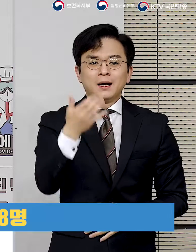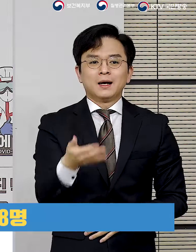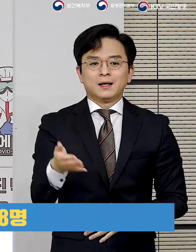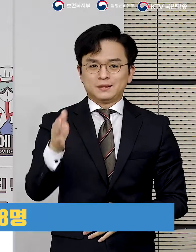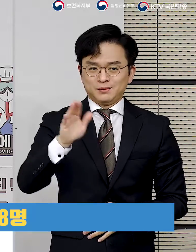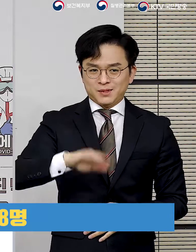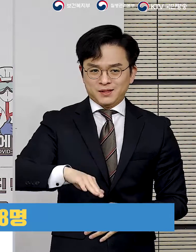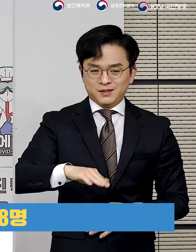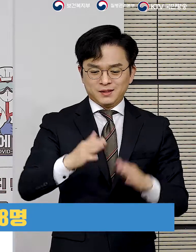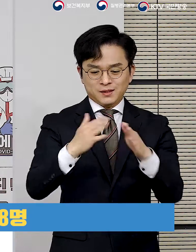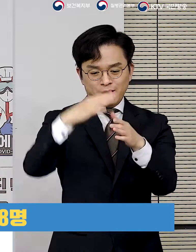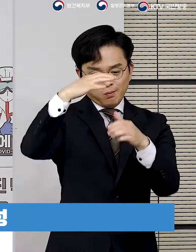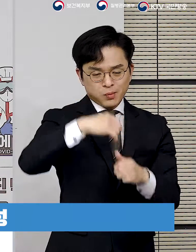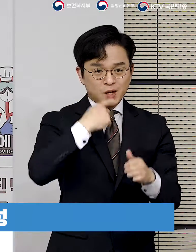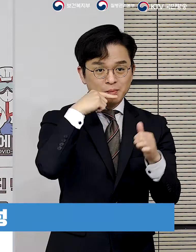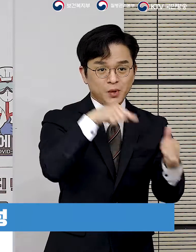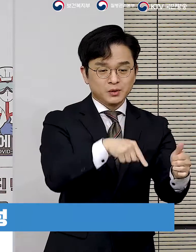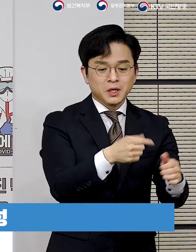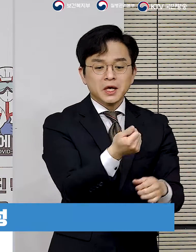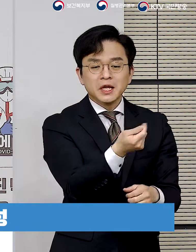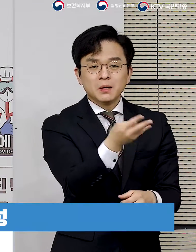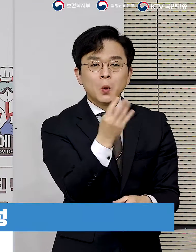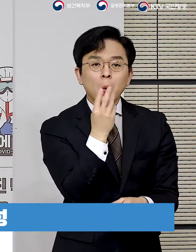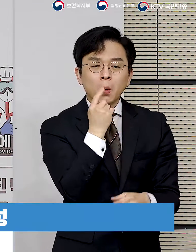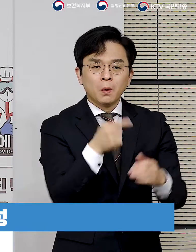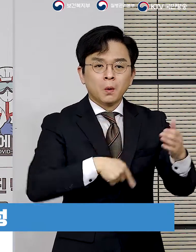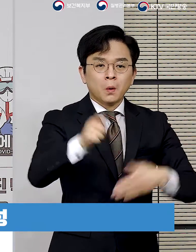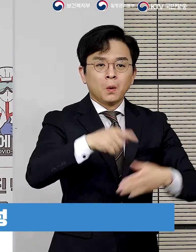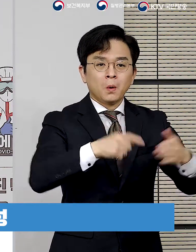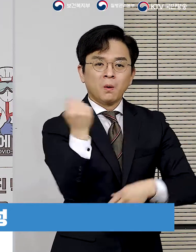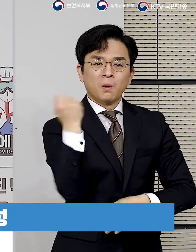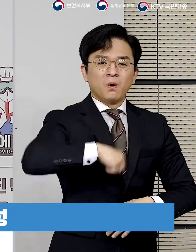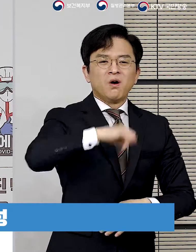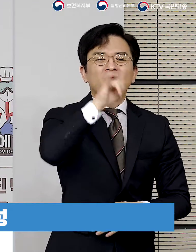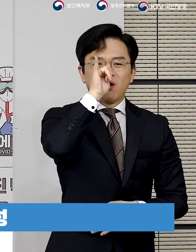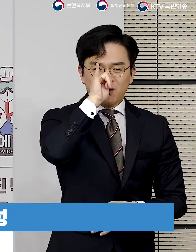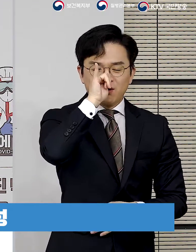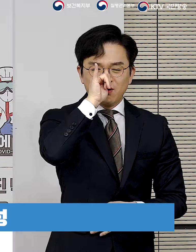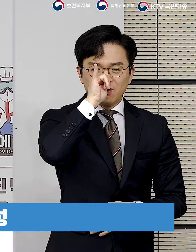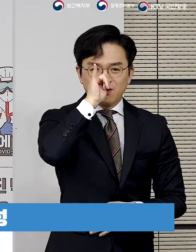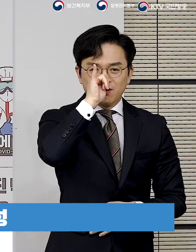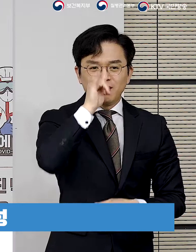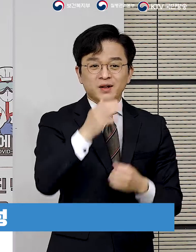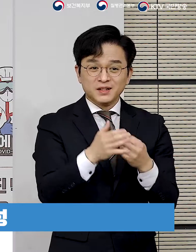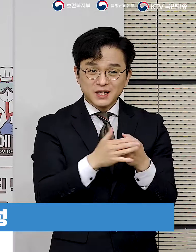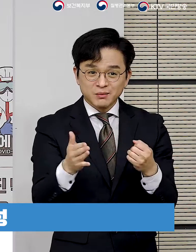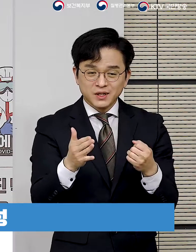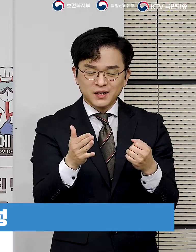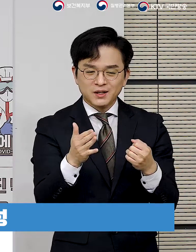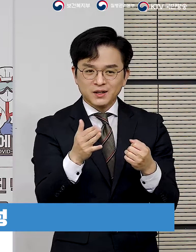않은 상황입니다. 다만 일부 무단 이탈 사례가 계속 발생하여